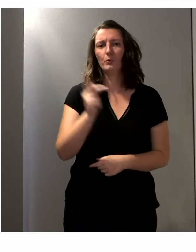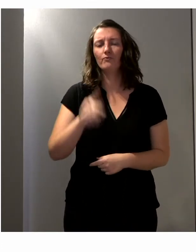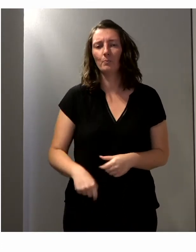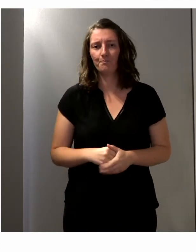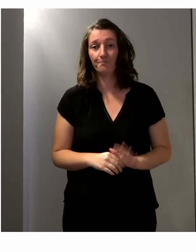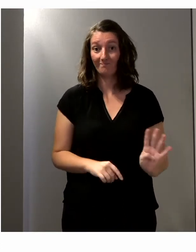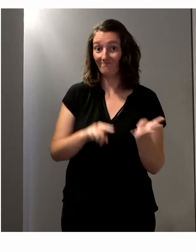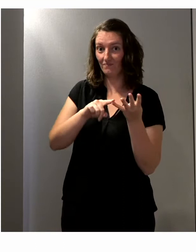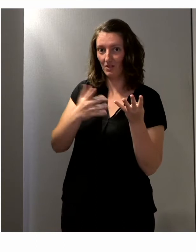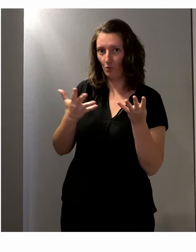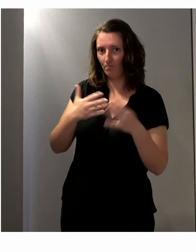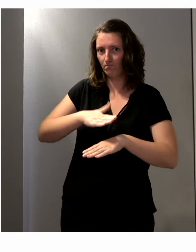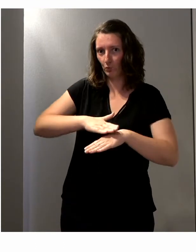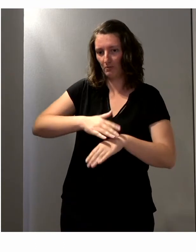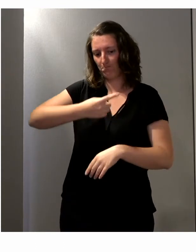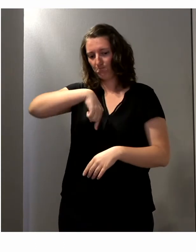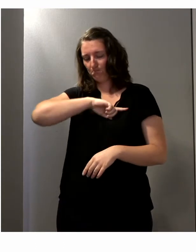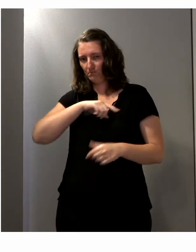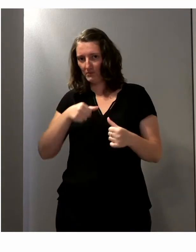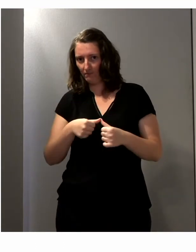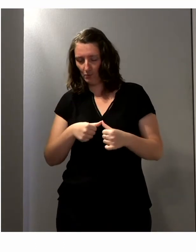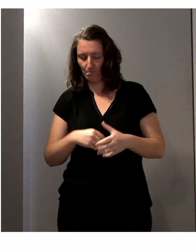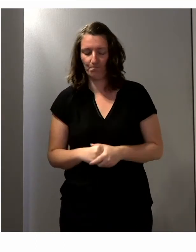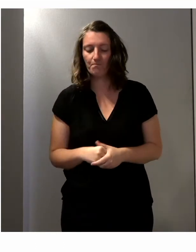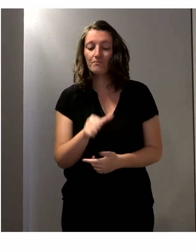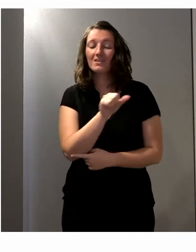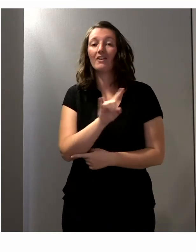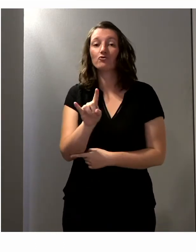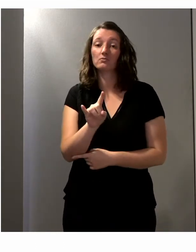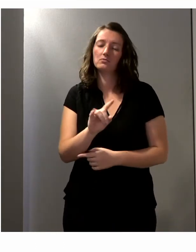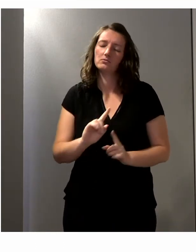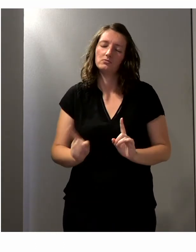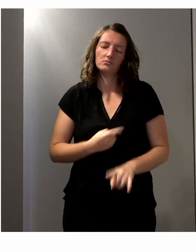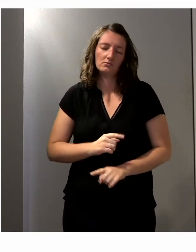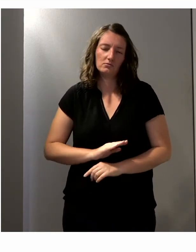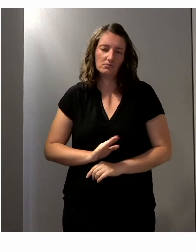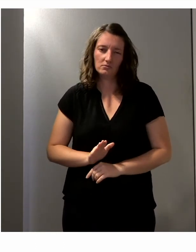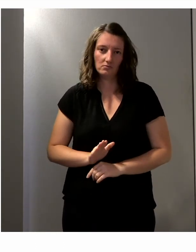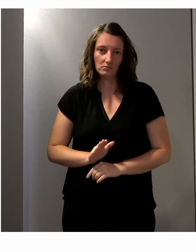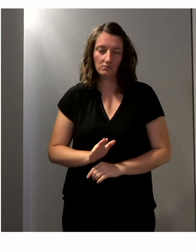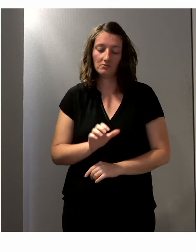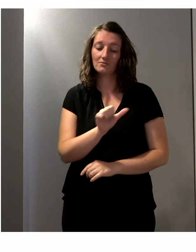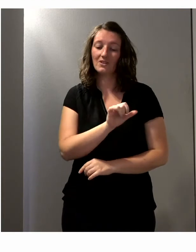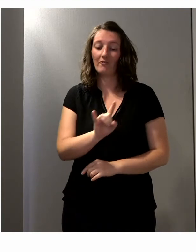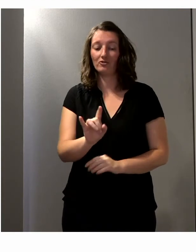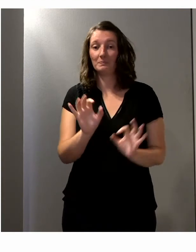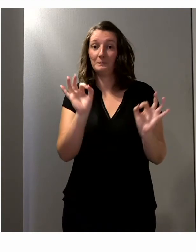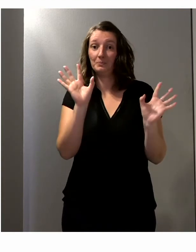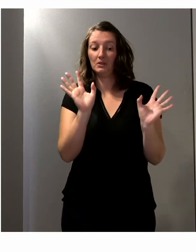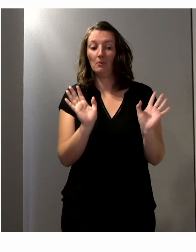la CNCDH recommande que l'AAH ne soit plus considérée, c'est essentiel, comme un simple filet de